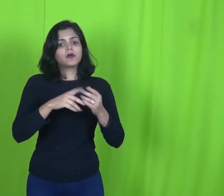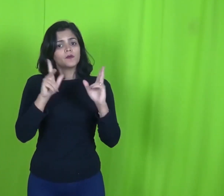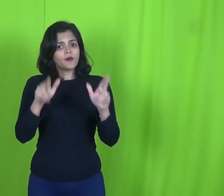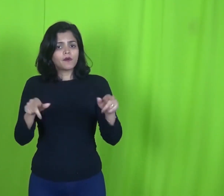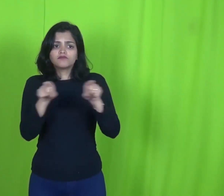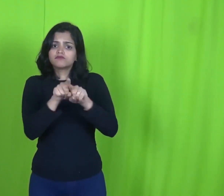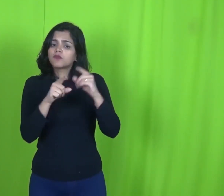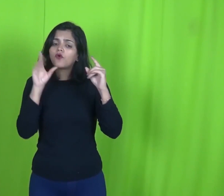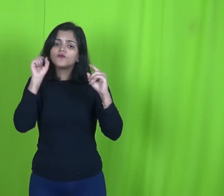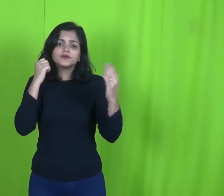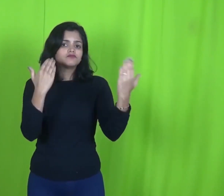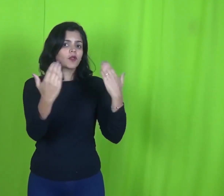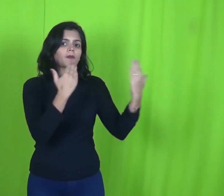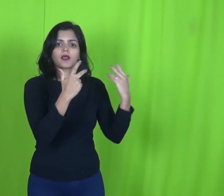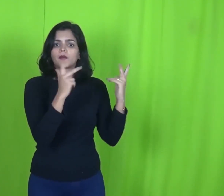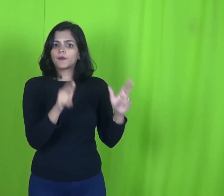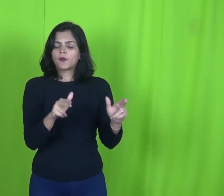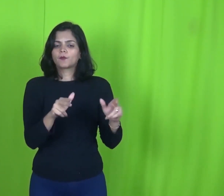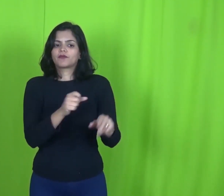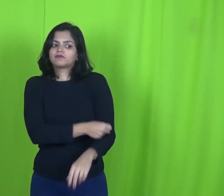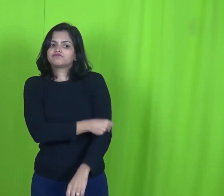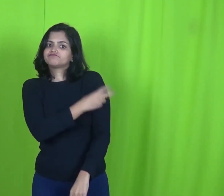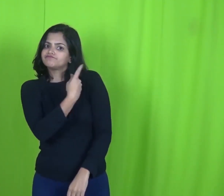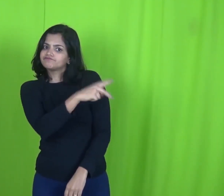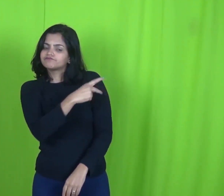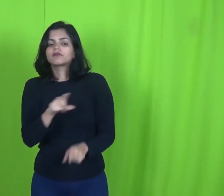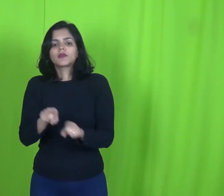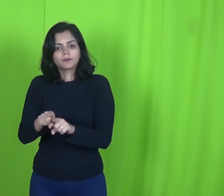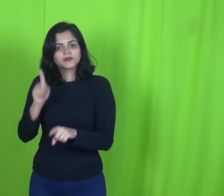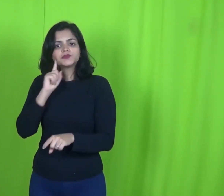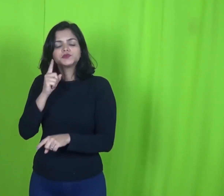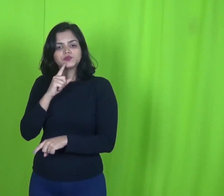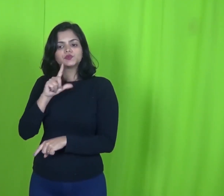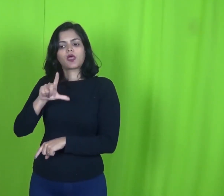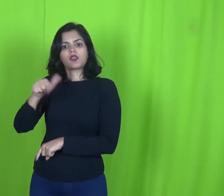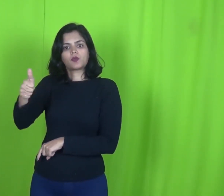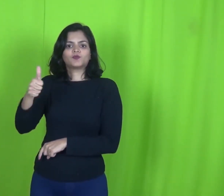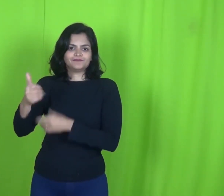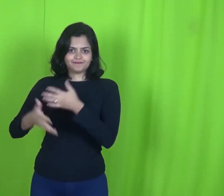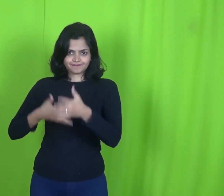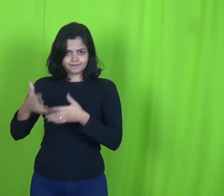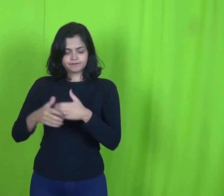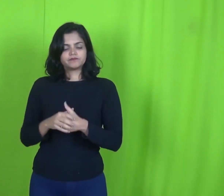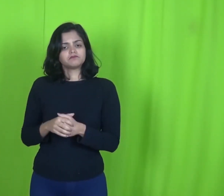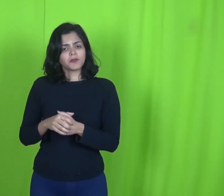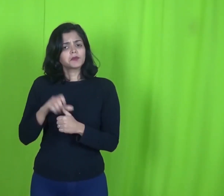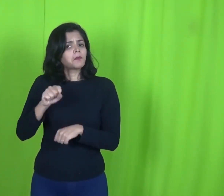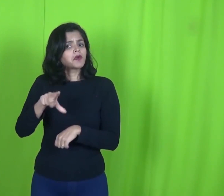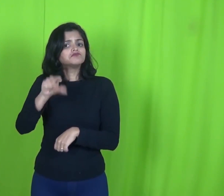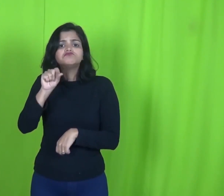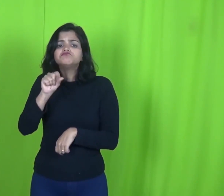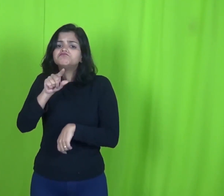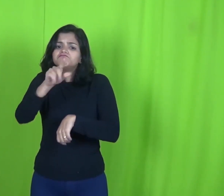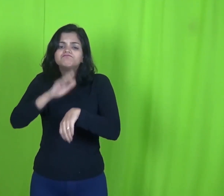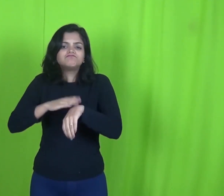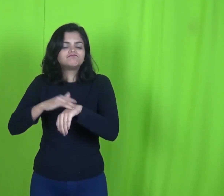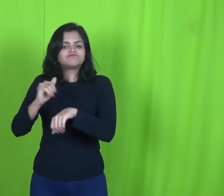de interações. Por isso, o surdo tem a L1, a língua de sinais. Então, tem que ter